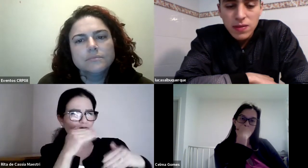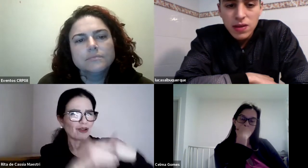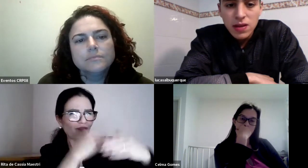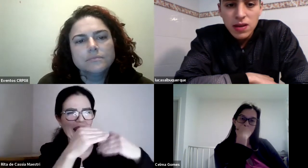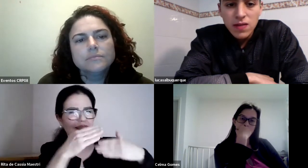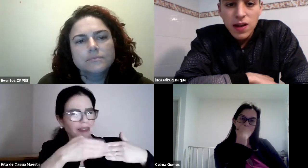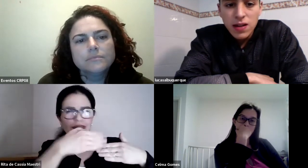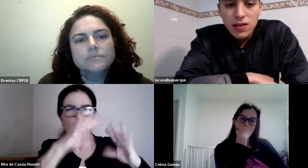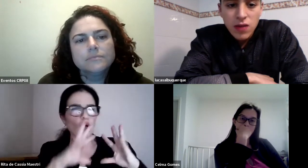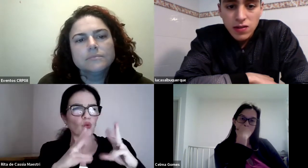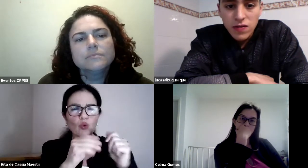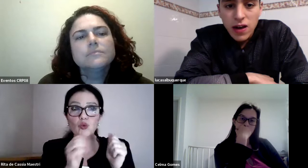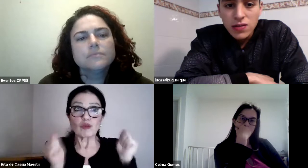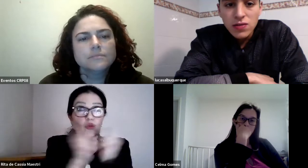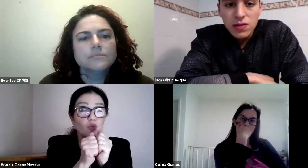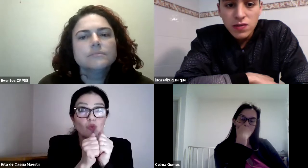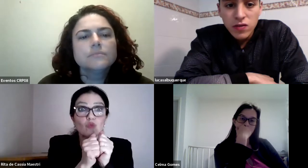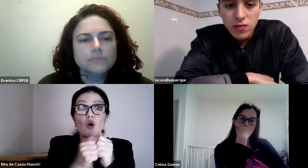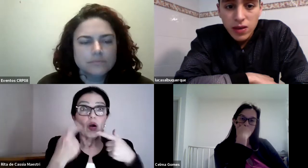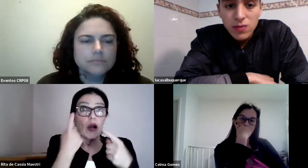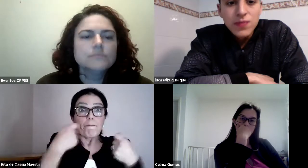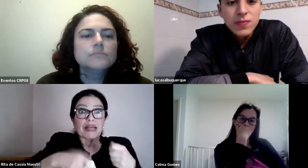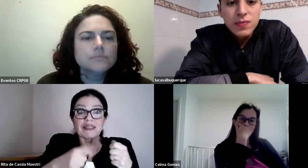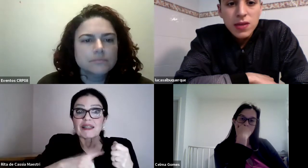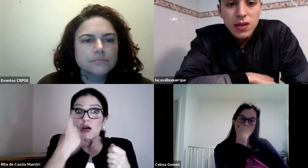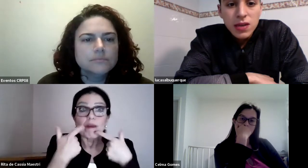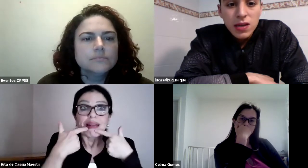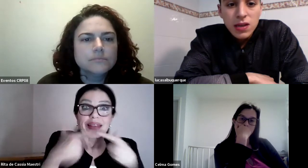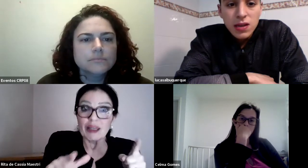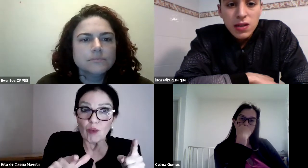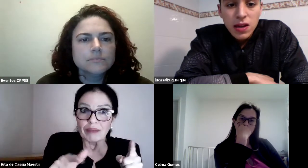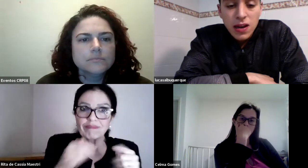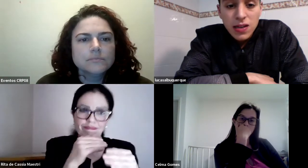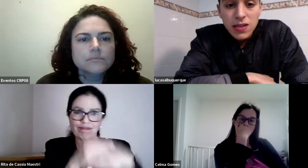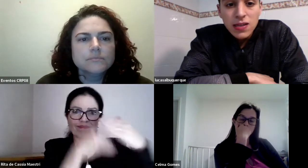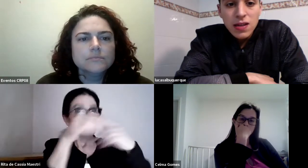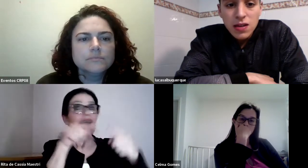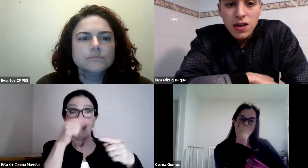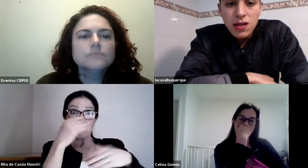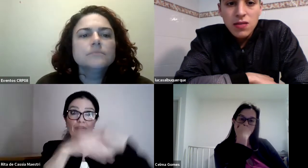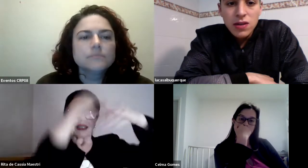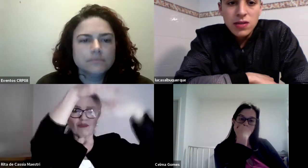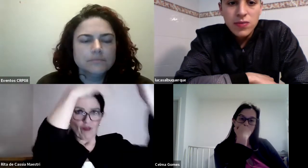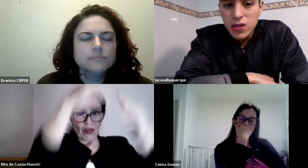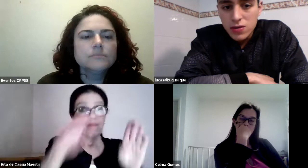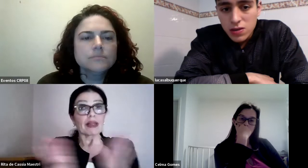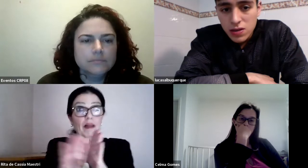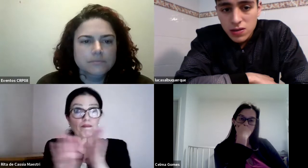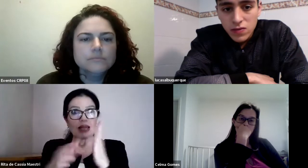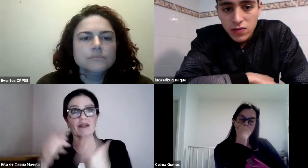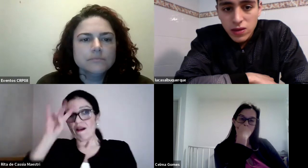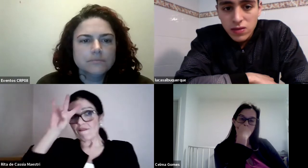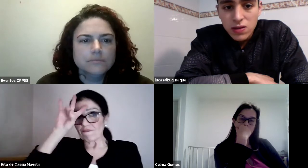Piaget, que fala das 4 fases do desenvolvimento e a necessidade da língua nesse processo